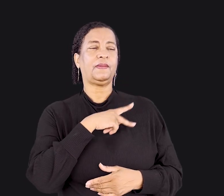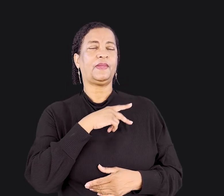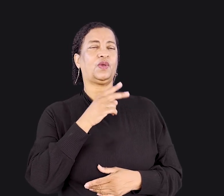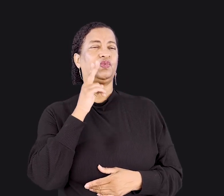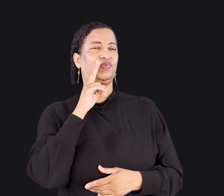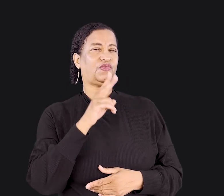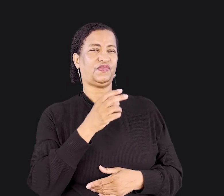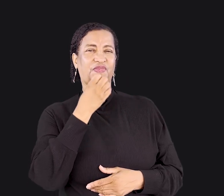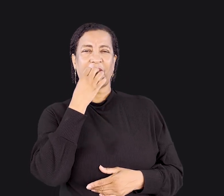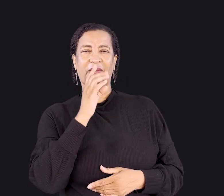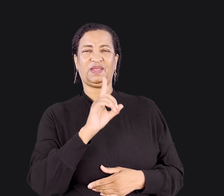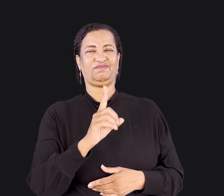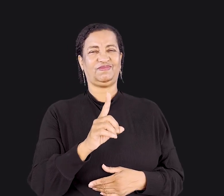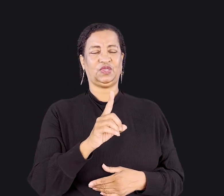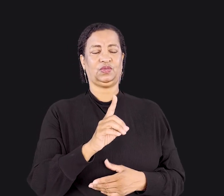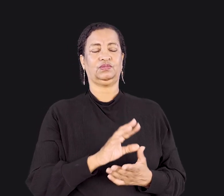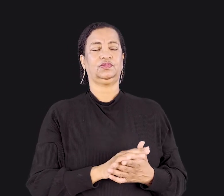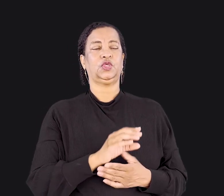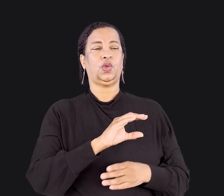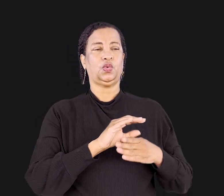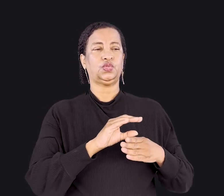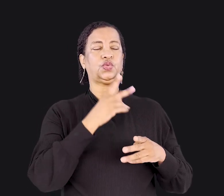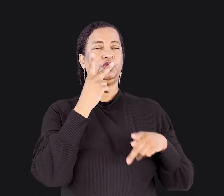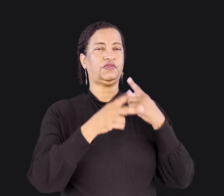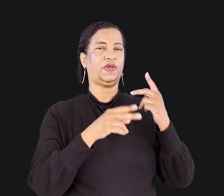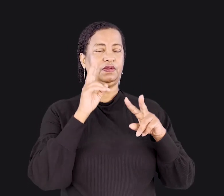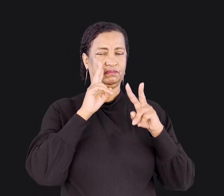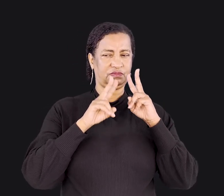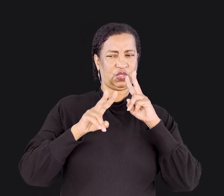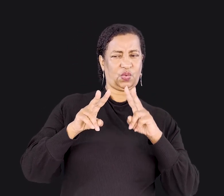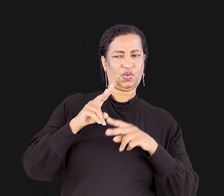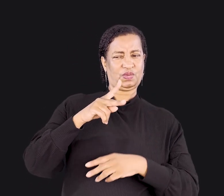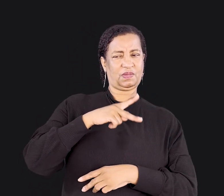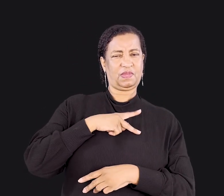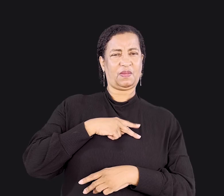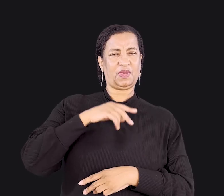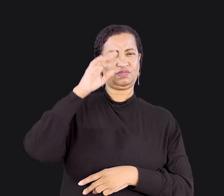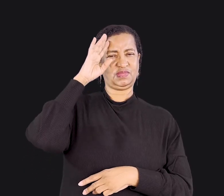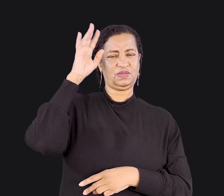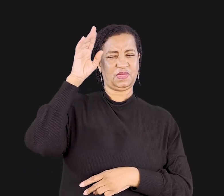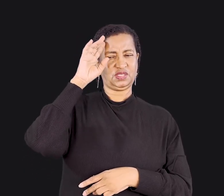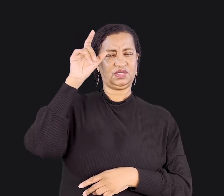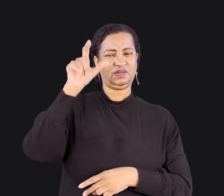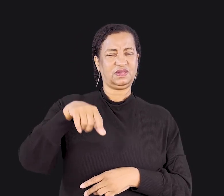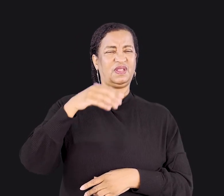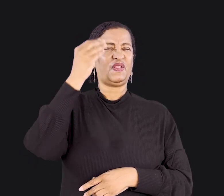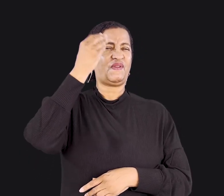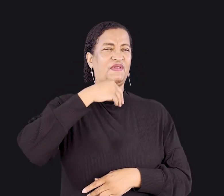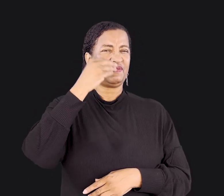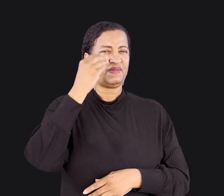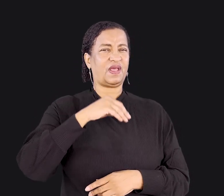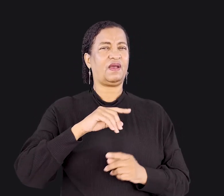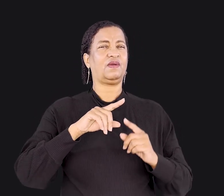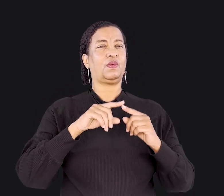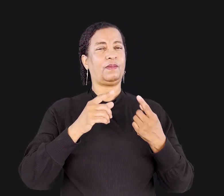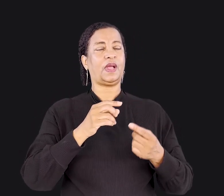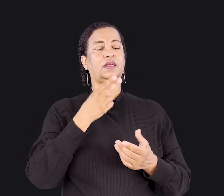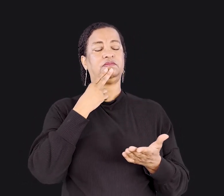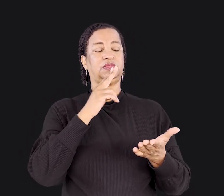muito bem. Os coríntios disseram que, olhando para a figura de Paulo, imaginavam que ele fosse fraco, mas pelas suas cartas